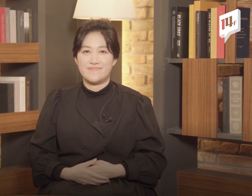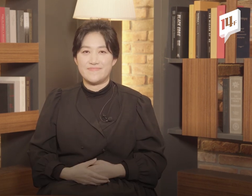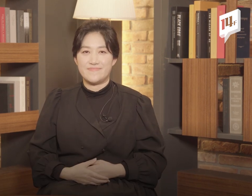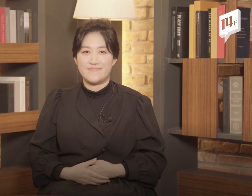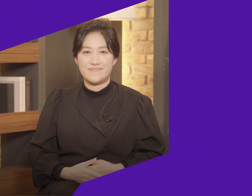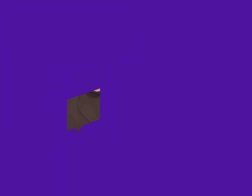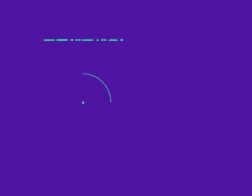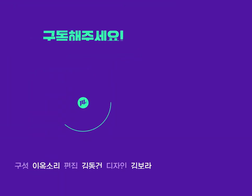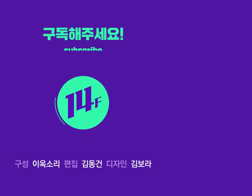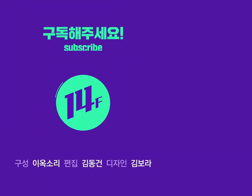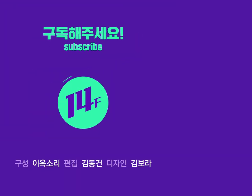감사합니다.